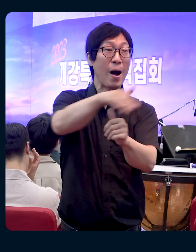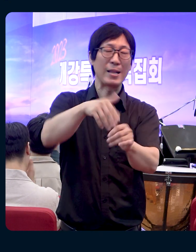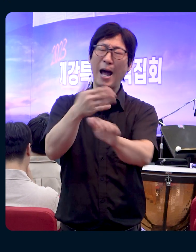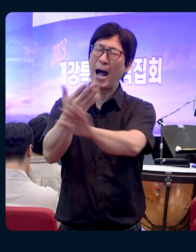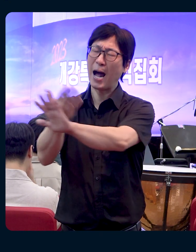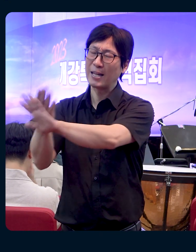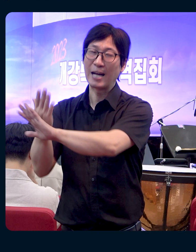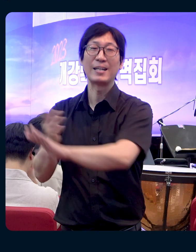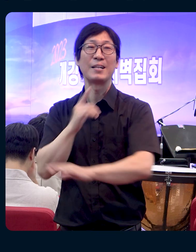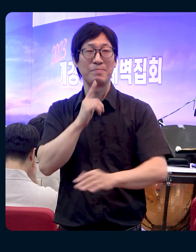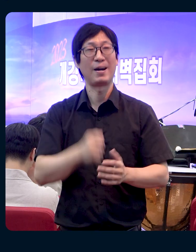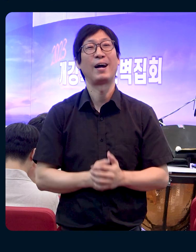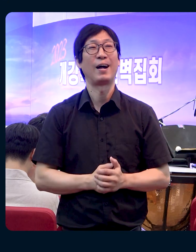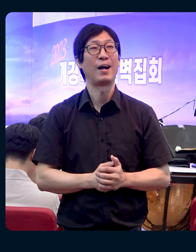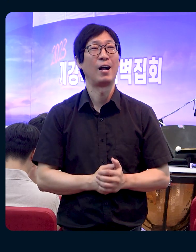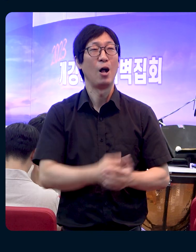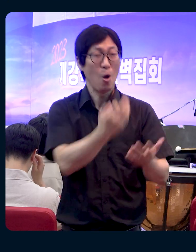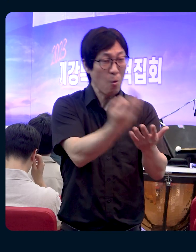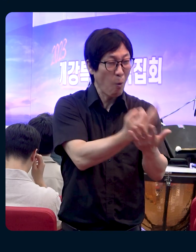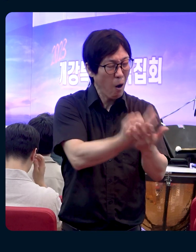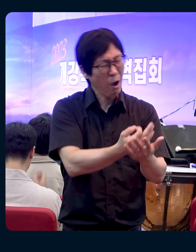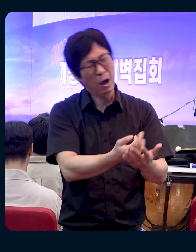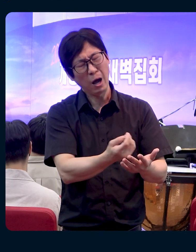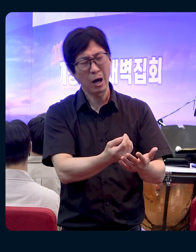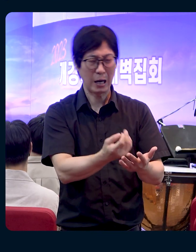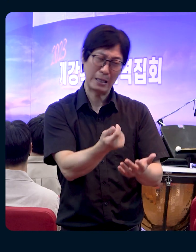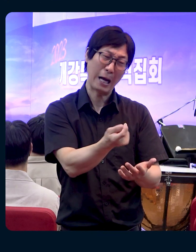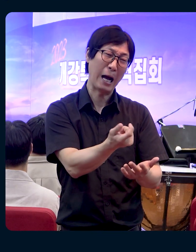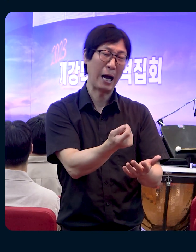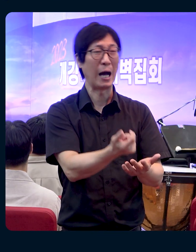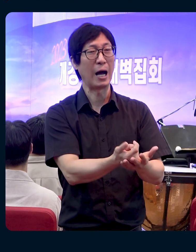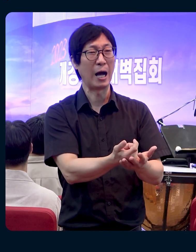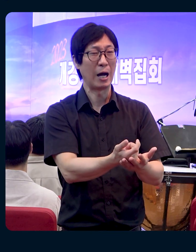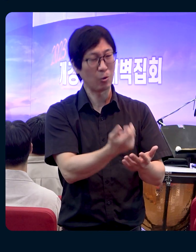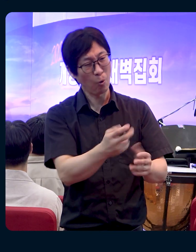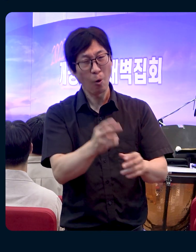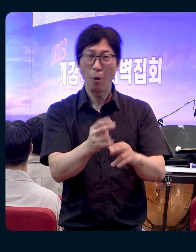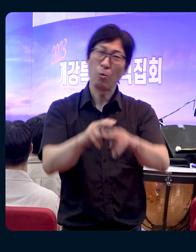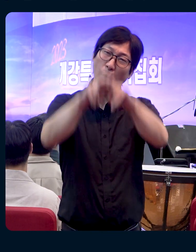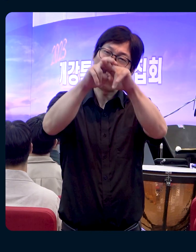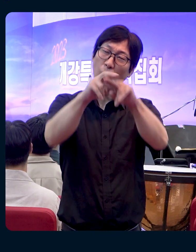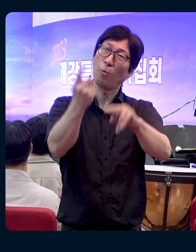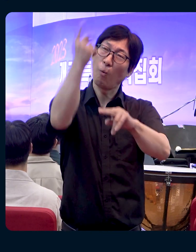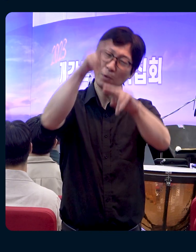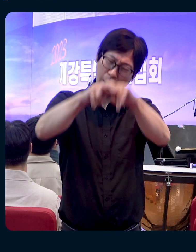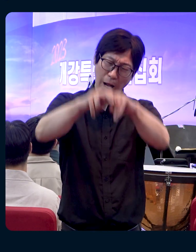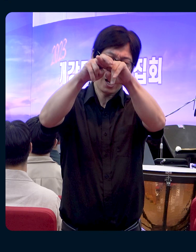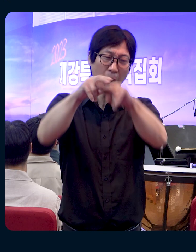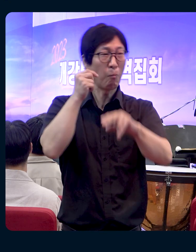있어요. 그런데 돈을 잘 벌지 못해도 거기서 출세하거나 그런 것이 아니라 할지라도